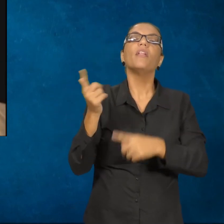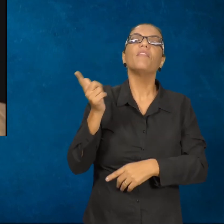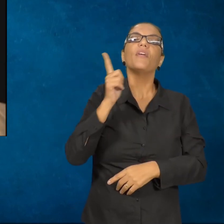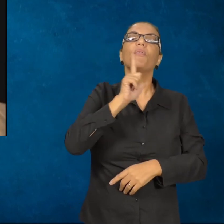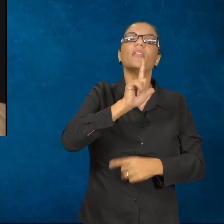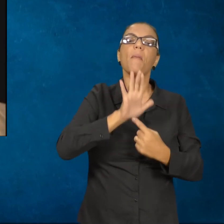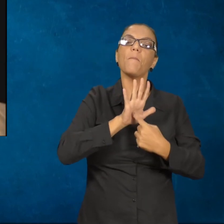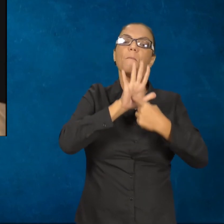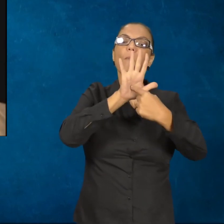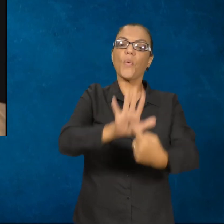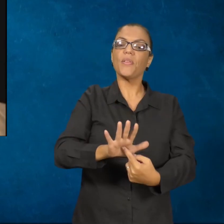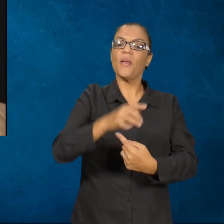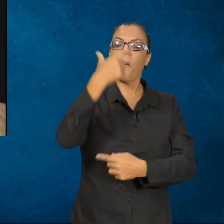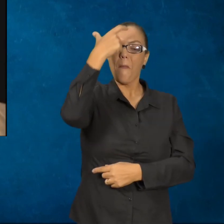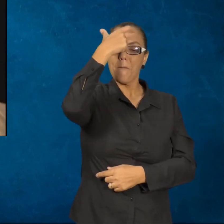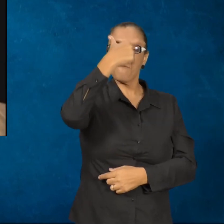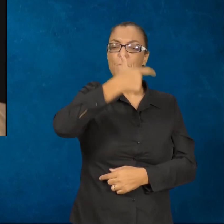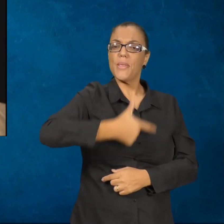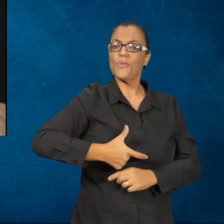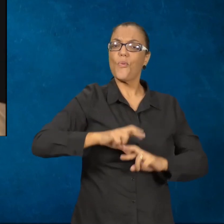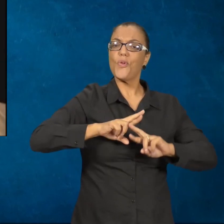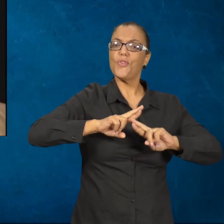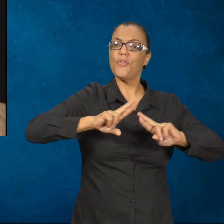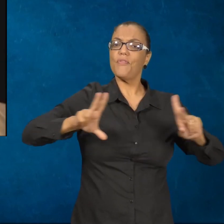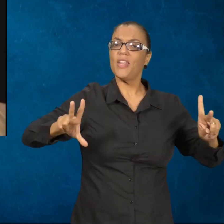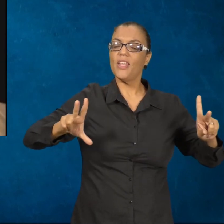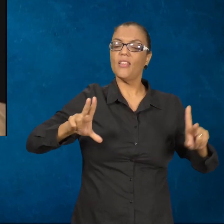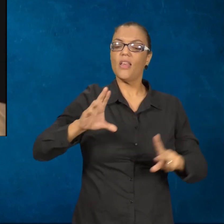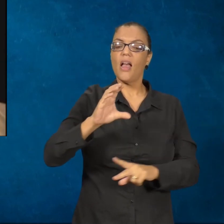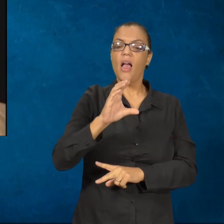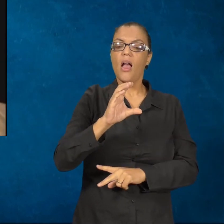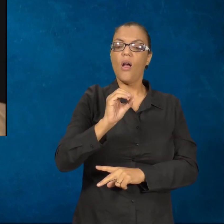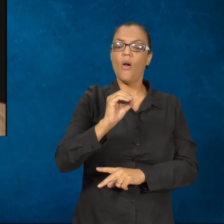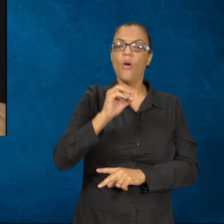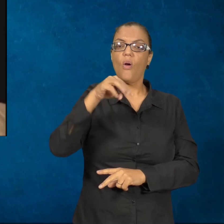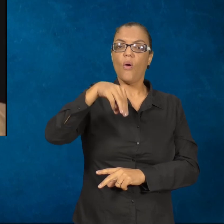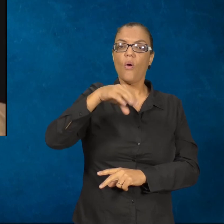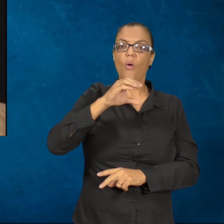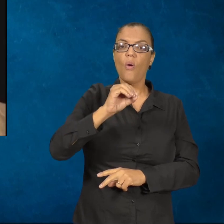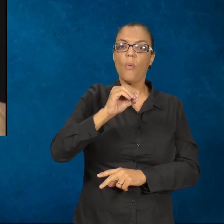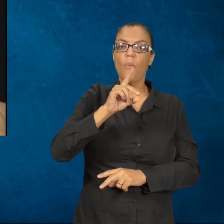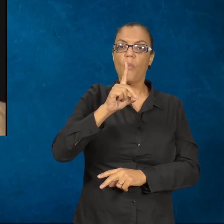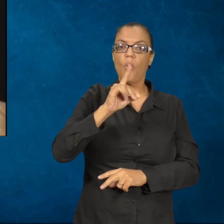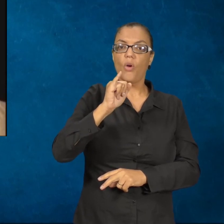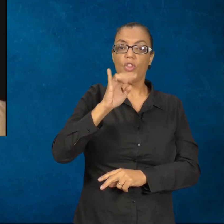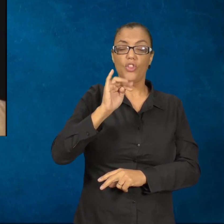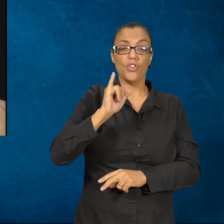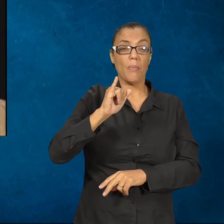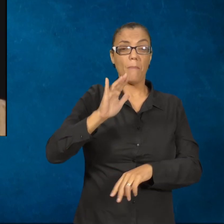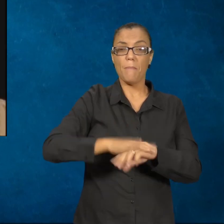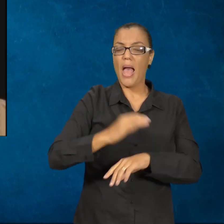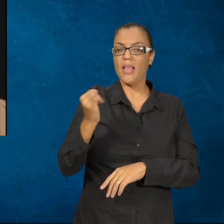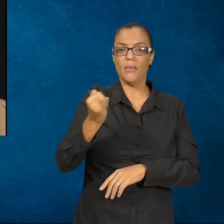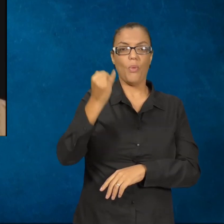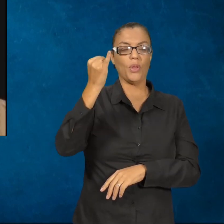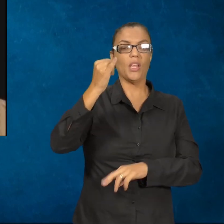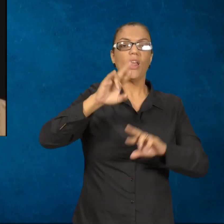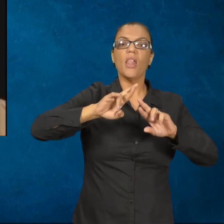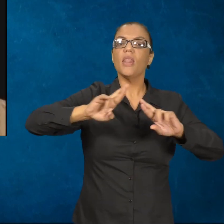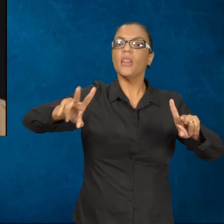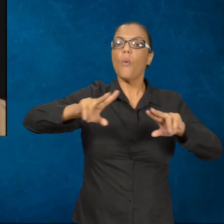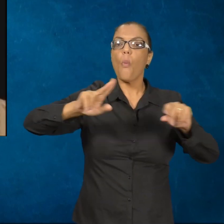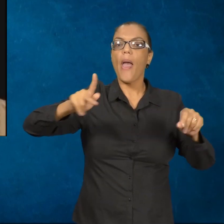ao mercado de trabalho a commodity mais rara do século XXI, que não é petróleo e não é água,